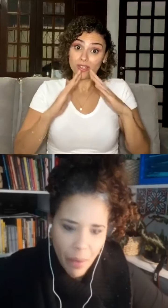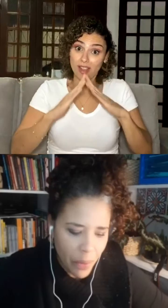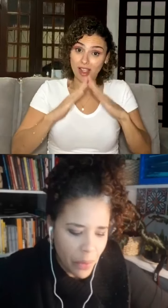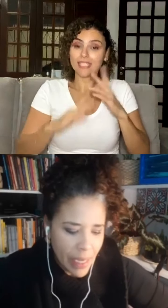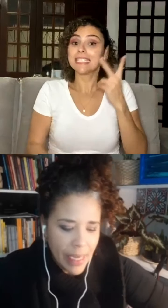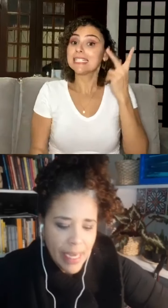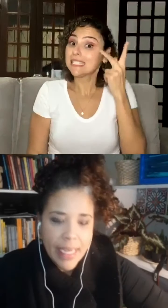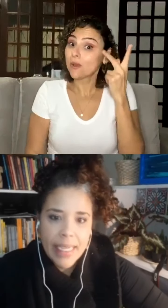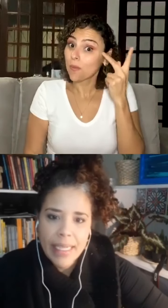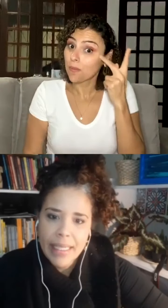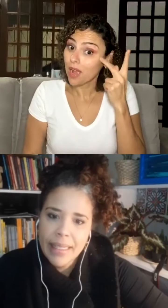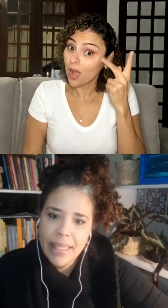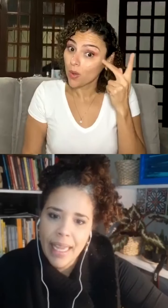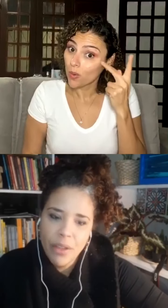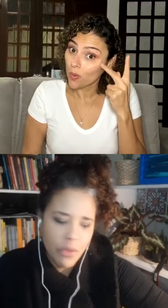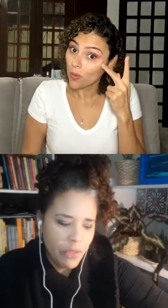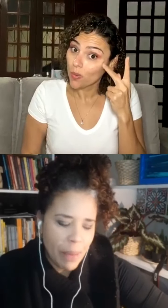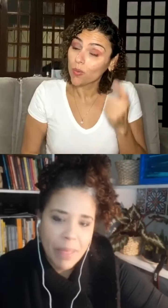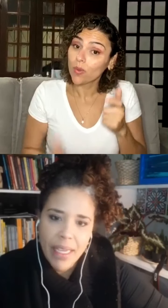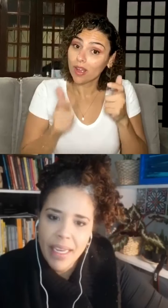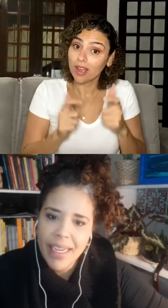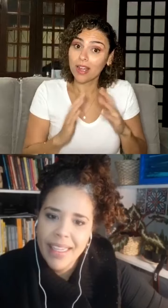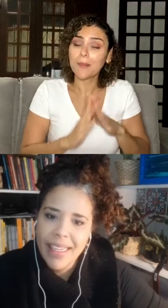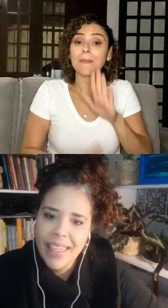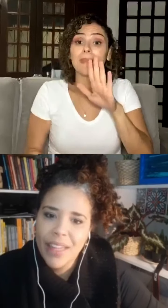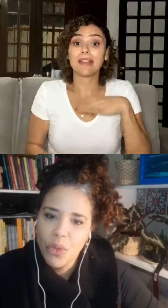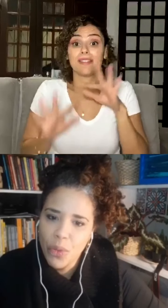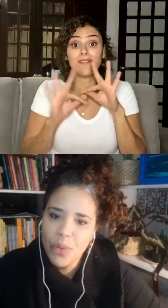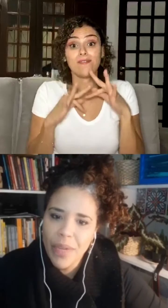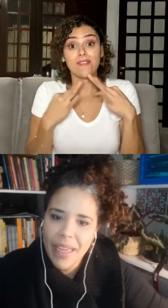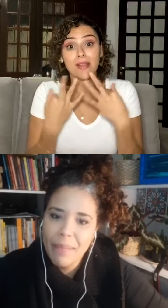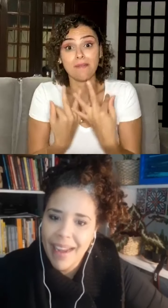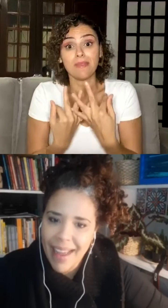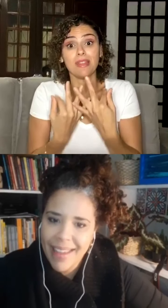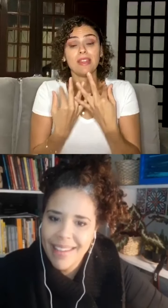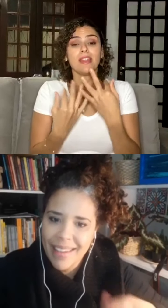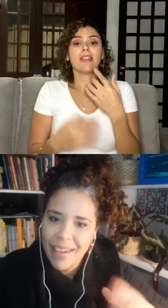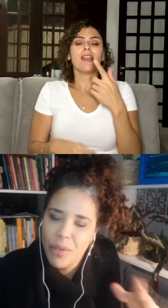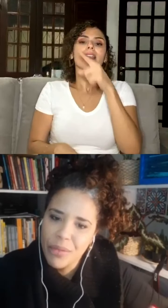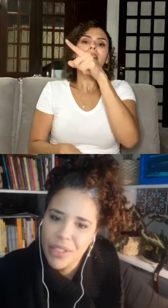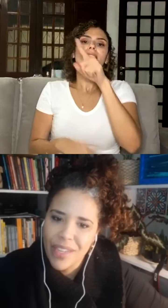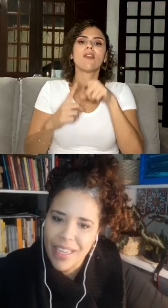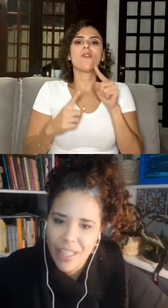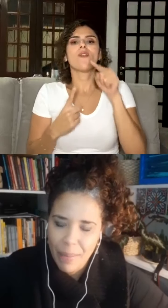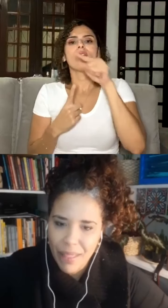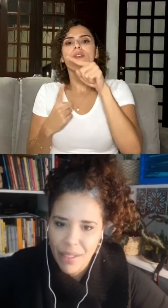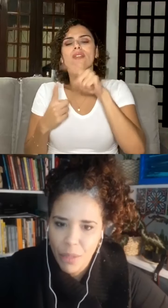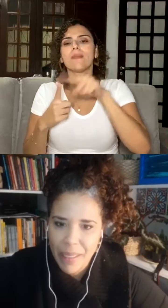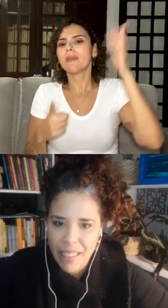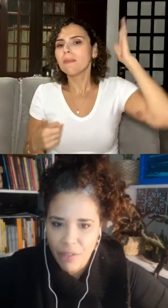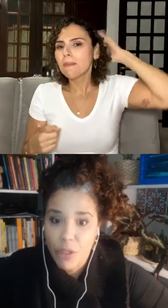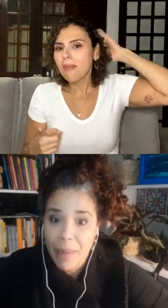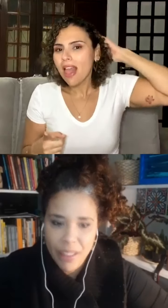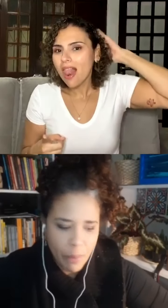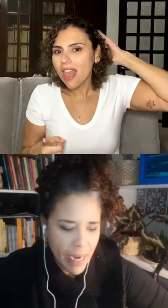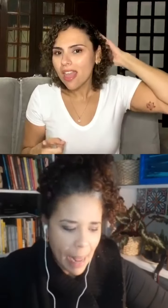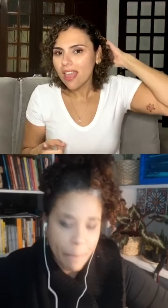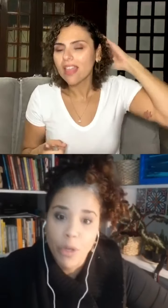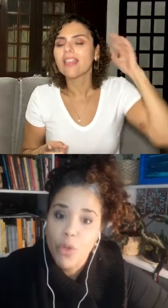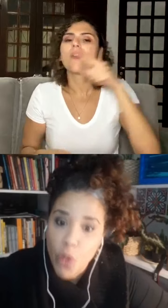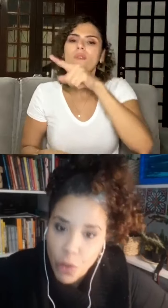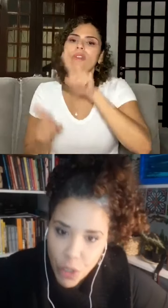Paulo e tenho família e atuo em Belém em alguns agendamentos específicos, Belém do Pará,